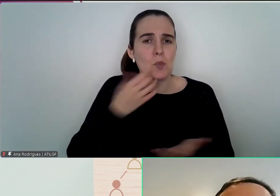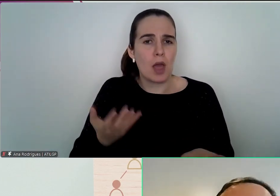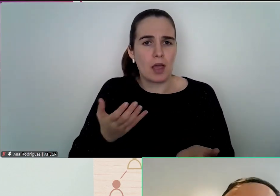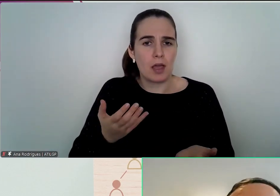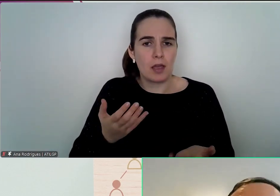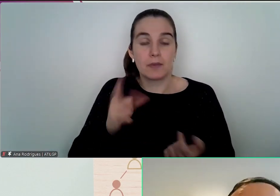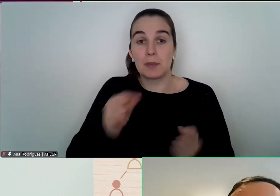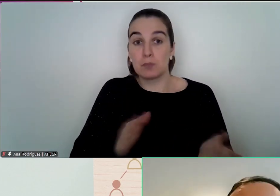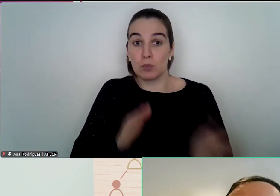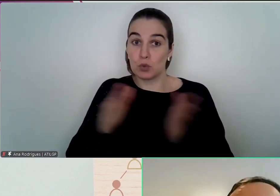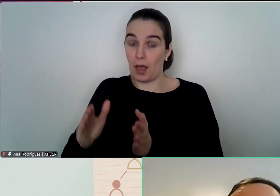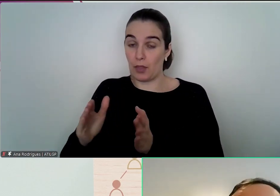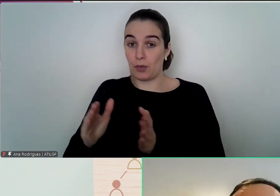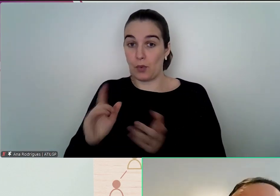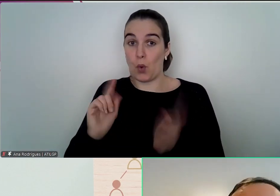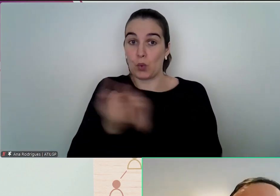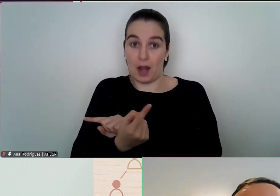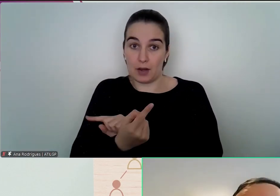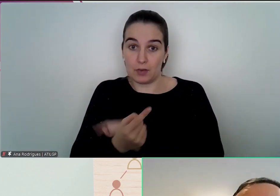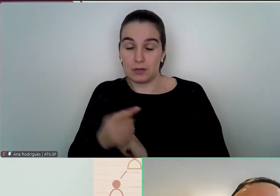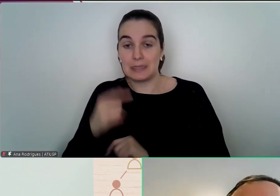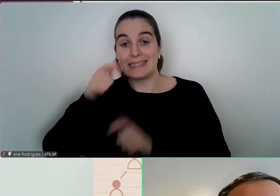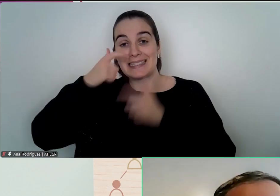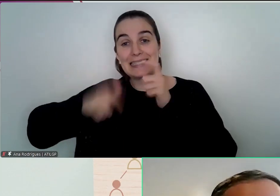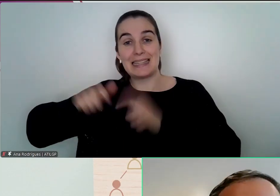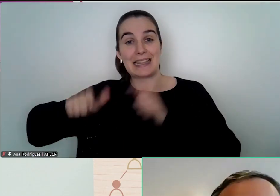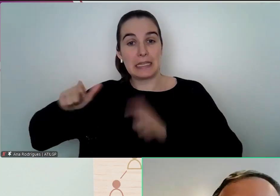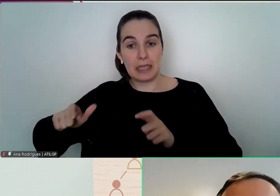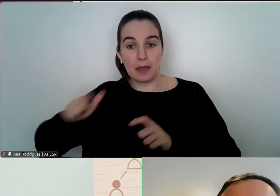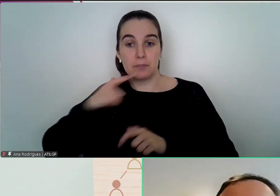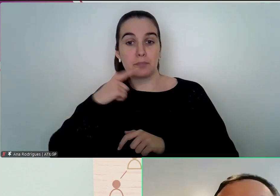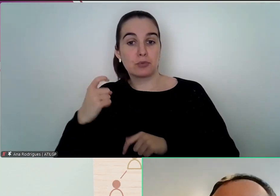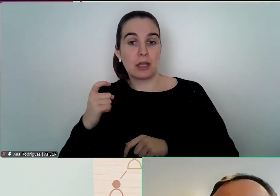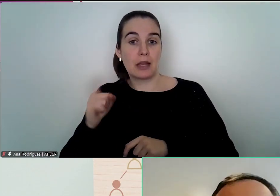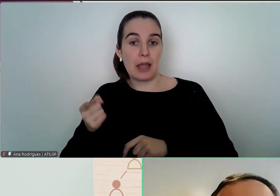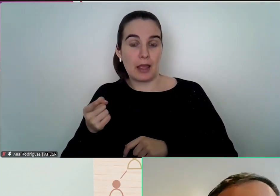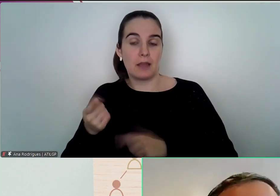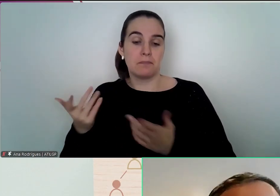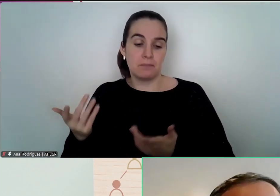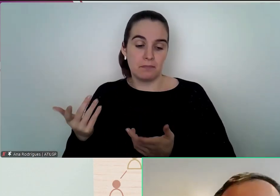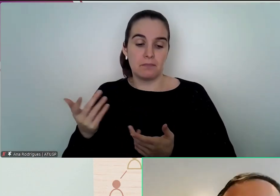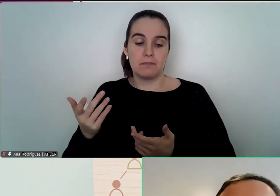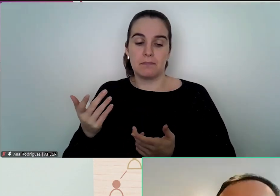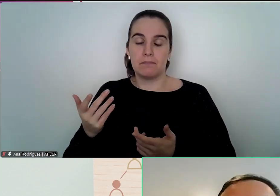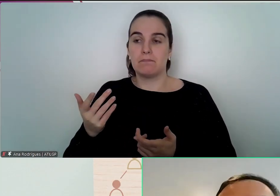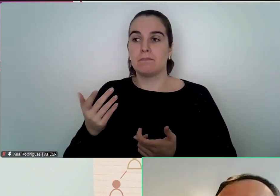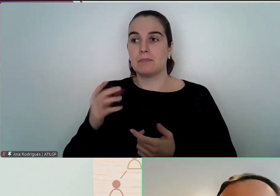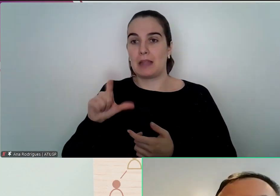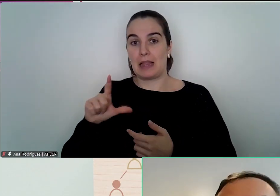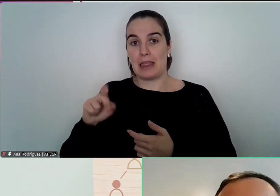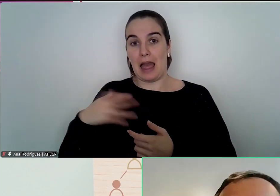também pode ser colocada ao contrário, não é? Do ponto de vista da cidadania, poder-se-á colocar a questão que é, bom, a LADA de facto